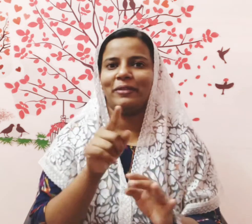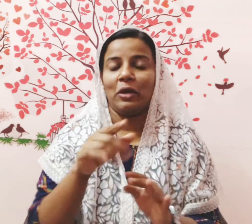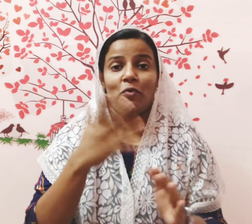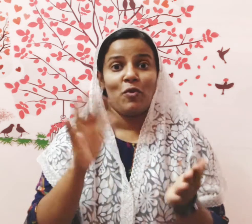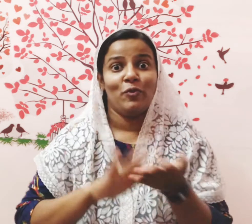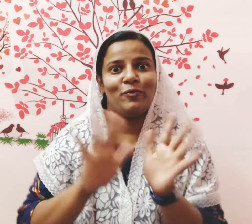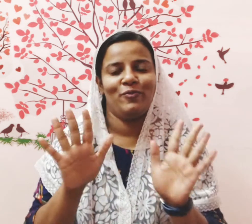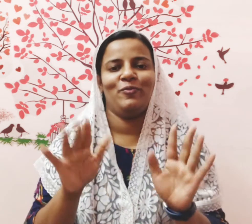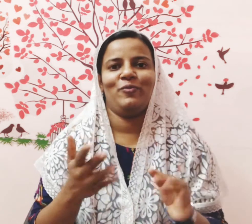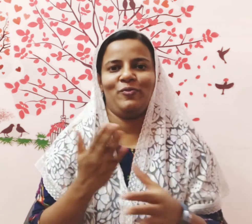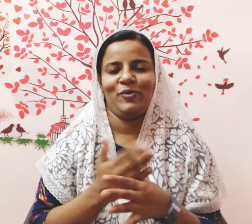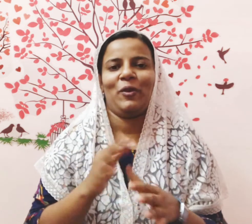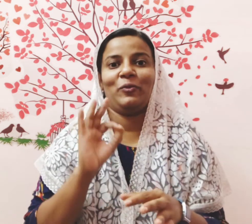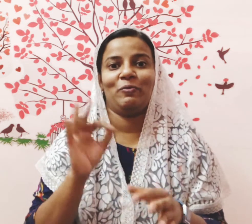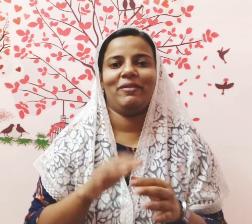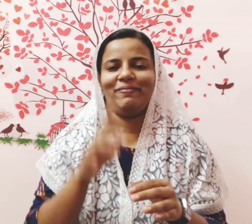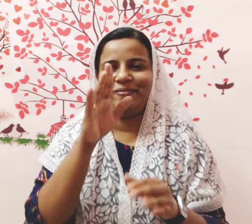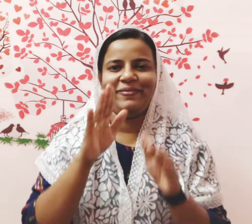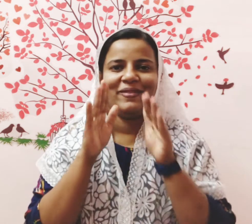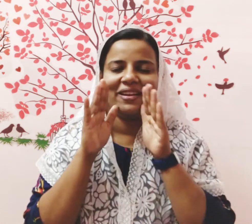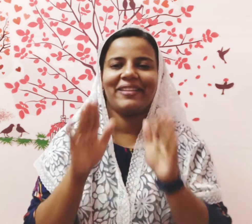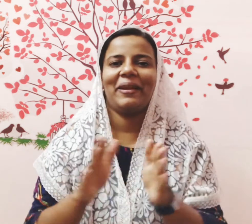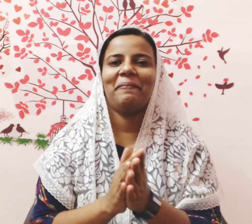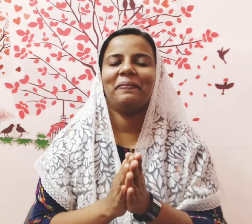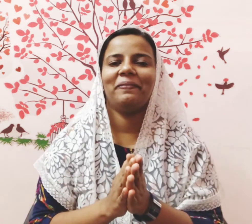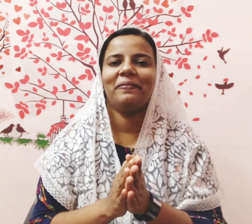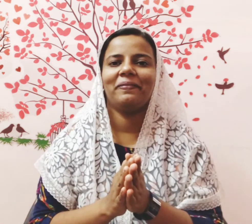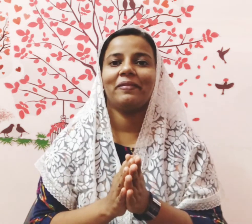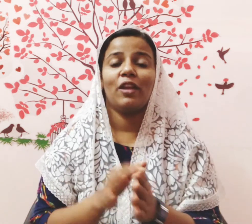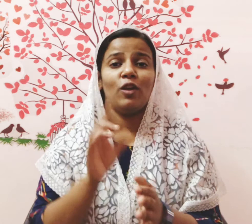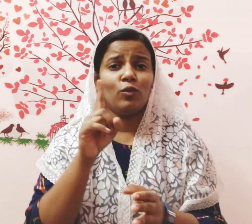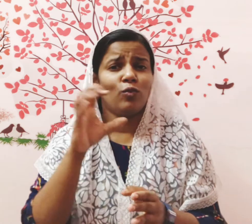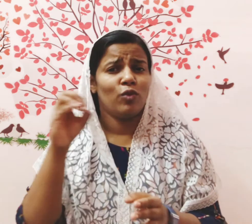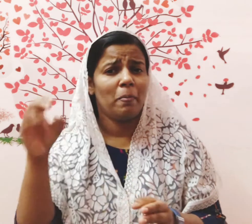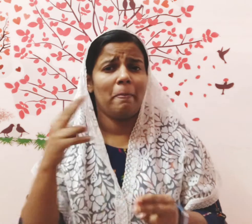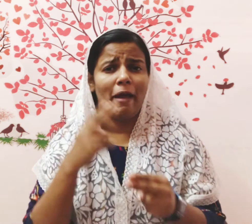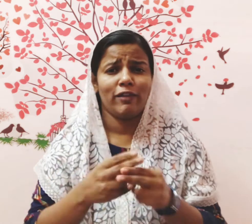നിങ്ങൾ അസാധാരണക്കാരായിരിക്കും കേട്ടോ. കർത്താവ് അനുഗ്രഹിക്കട്ടെ. യേശു പറഞ്ഞ വാക്യം നിങ്ങളൊരു 100 പ്രാവശ്യം